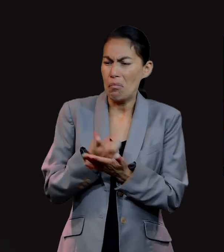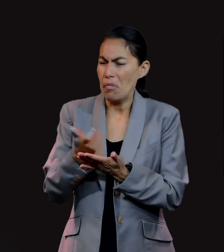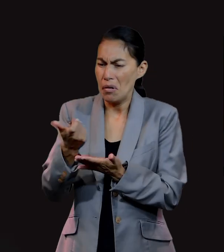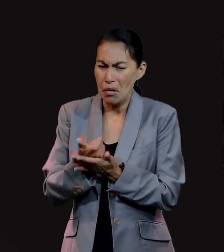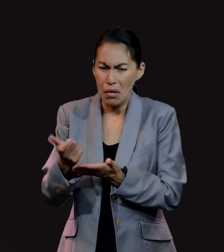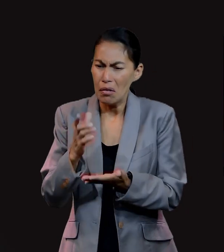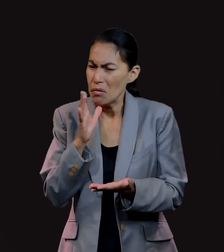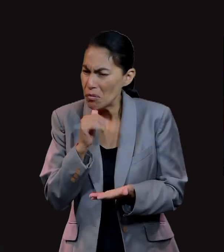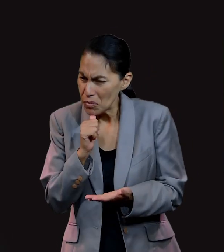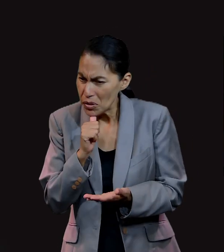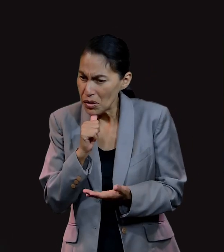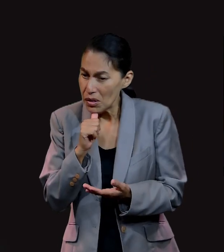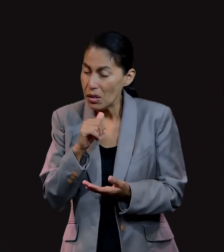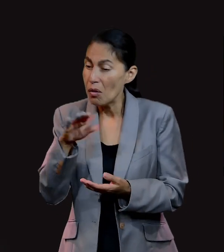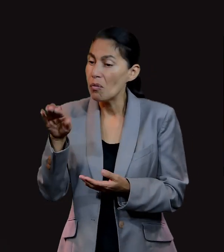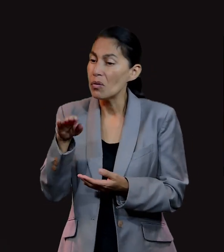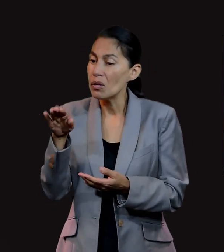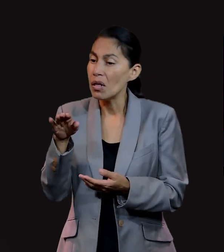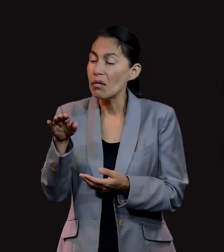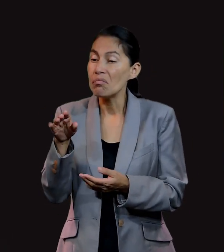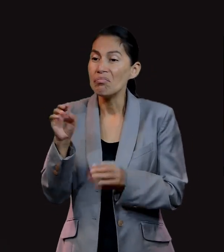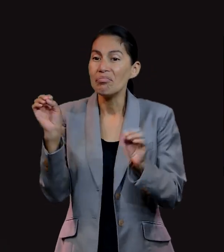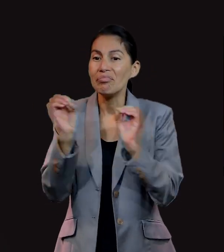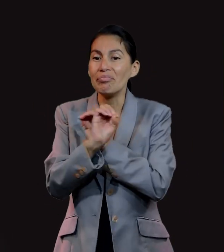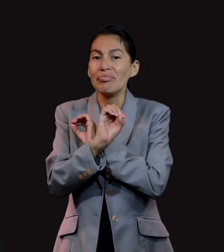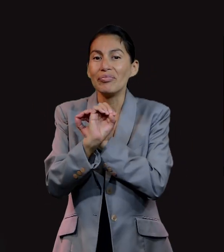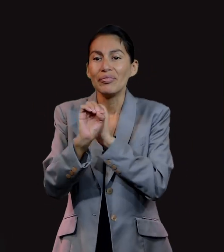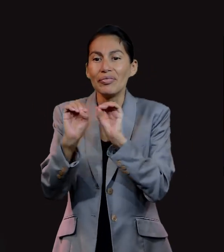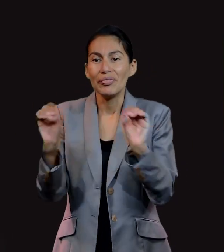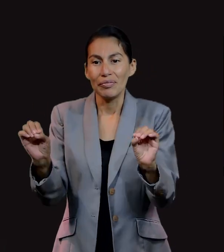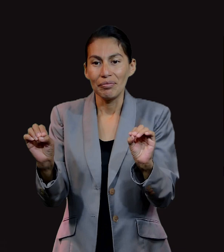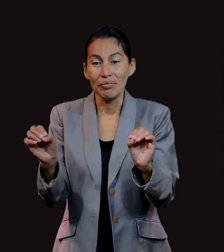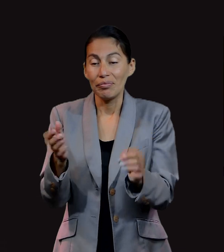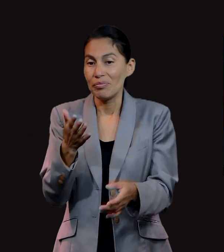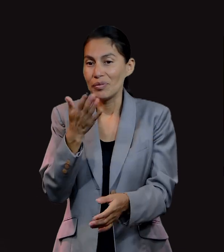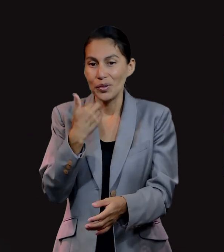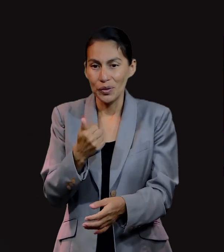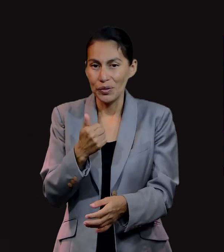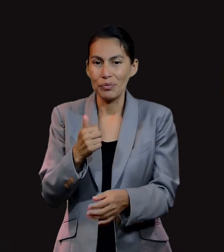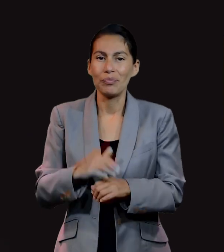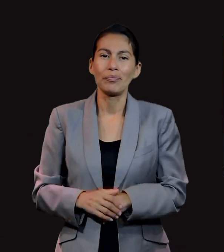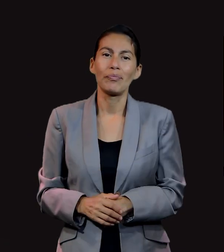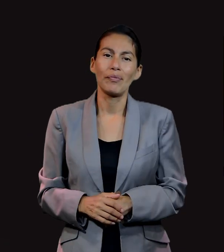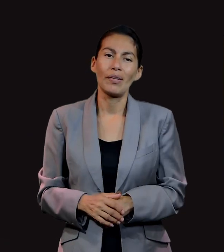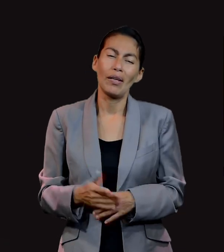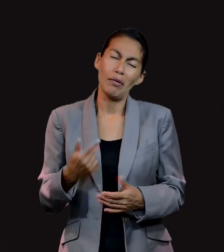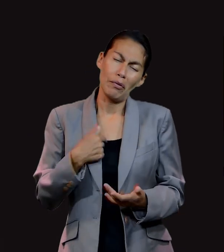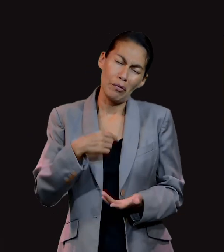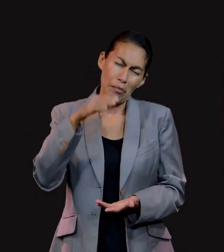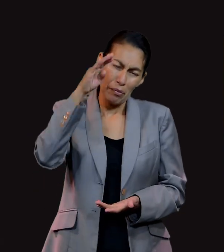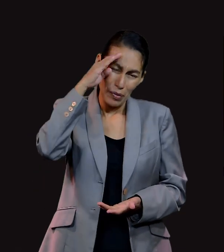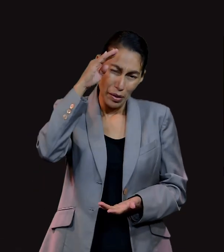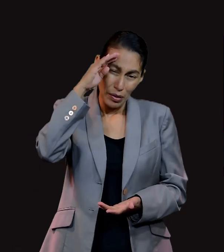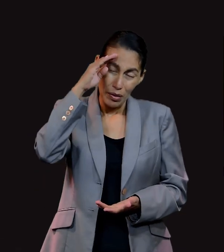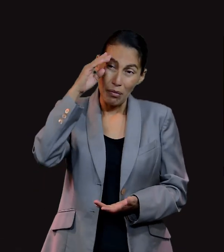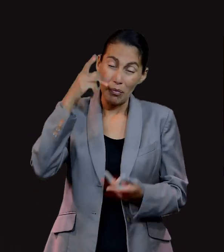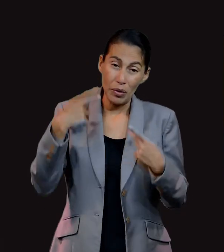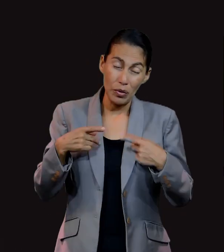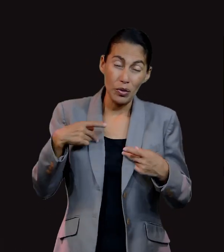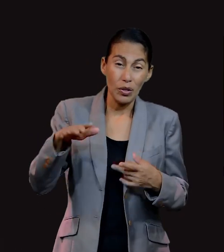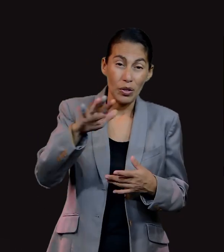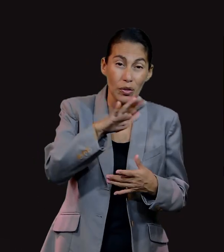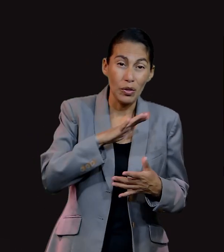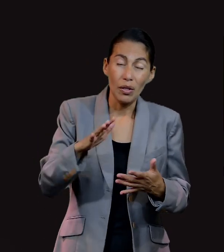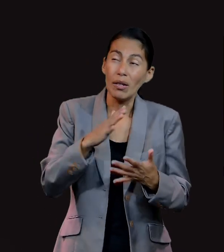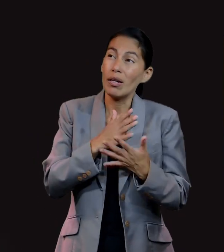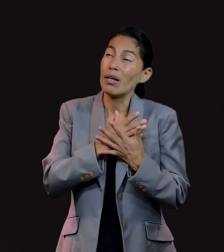dice han tenido necesidades para que no pueden pagar y los hemos buscado y no los hemos encontrado bueno realmente